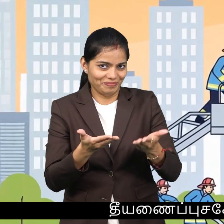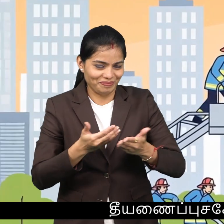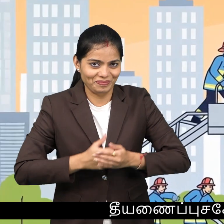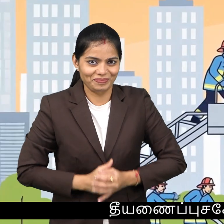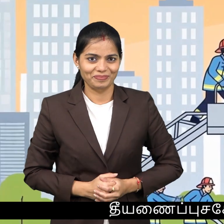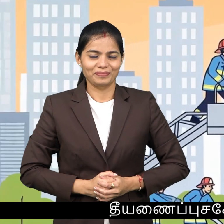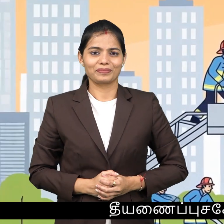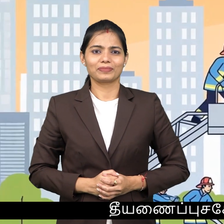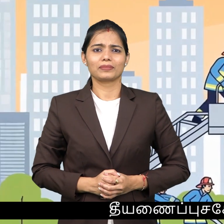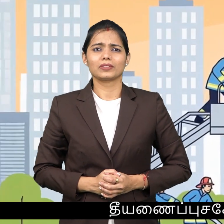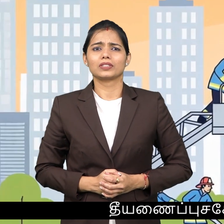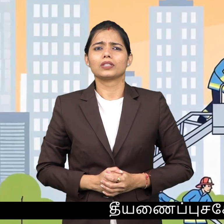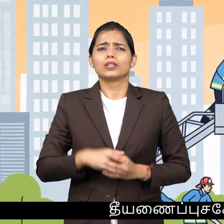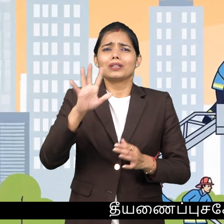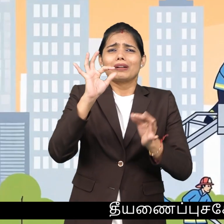உதவுகின்றன.